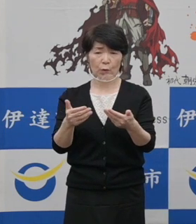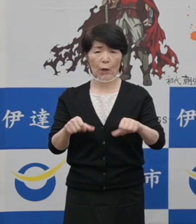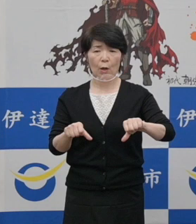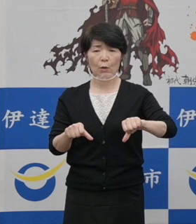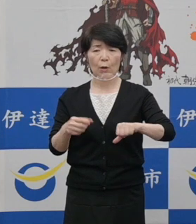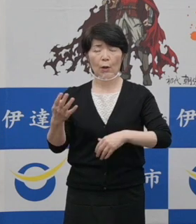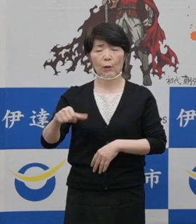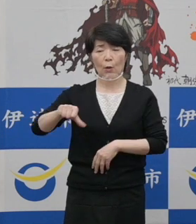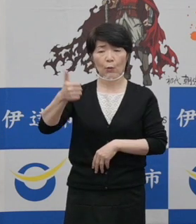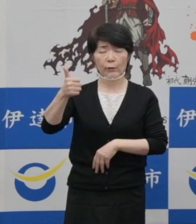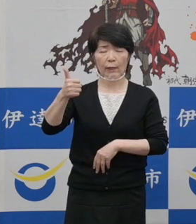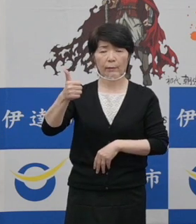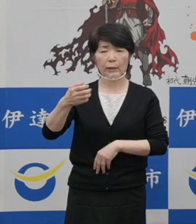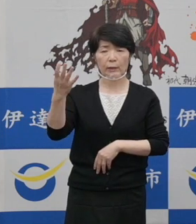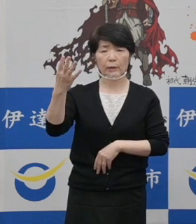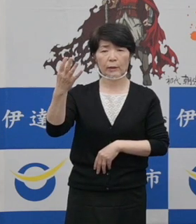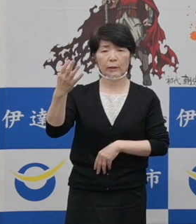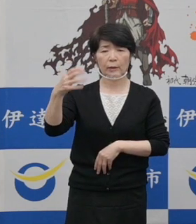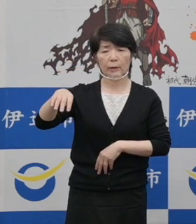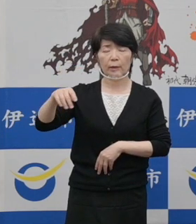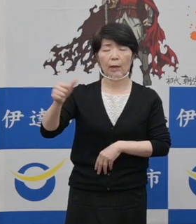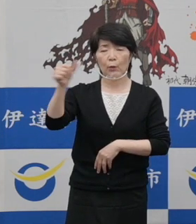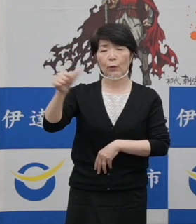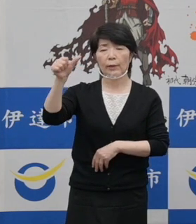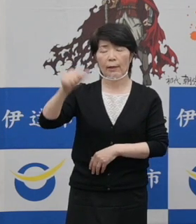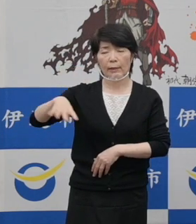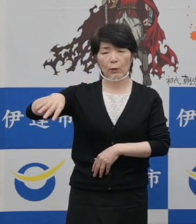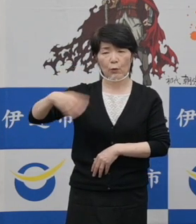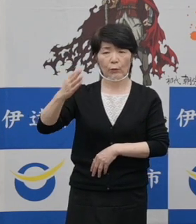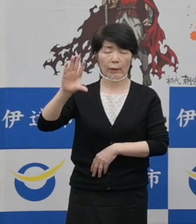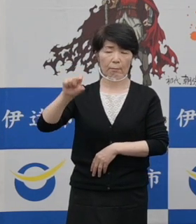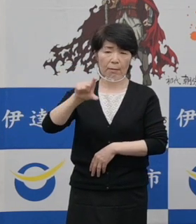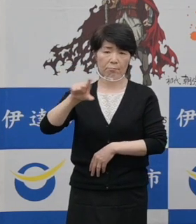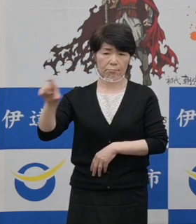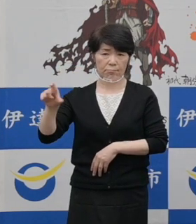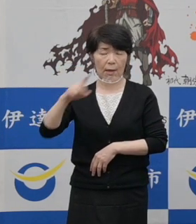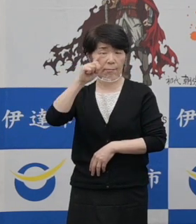万6千円、伊達市教育委員会